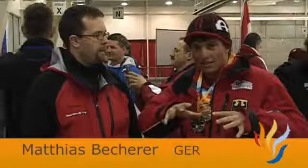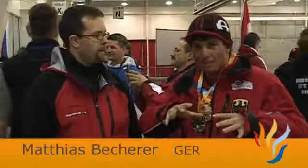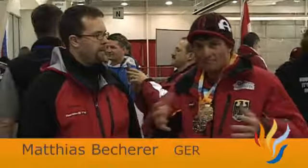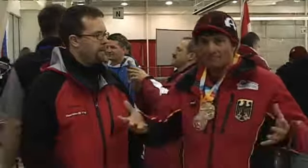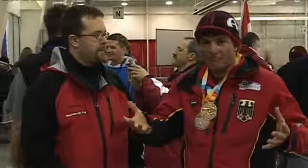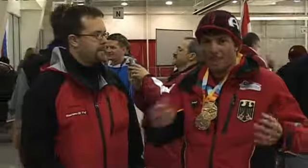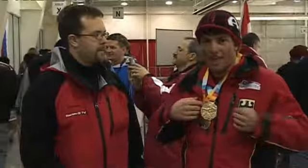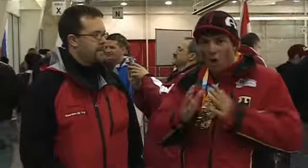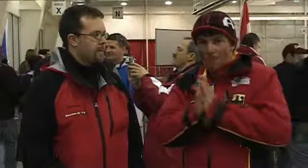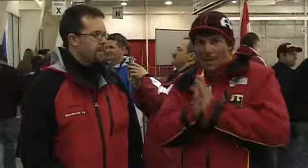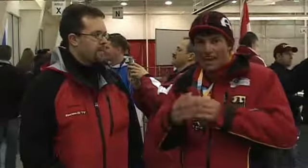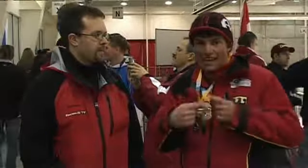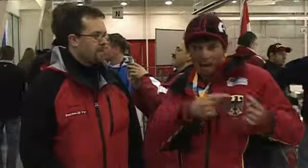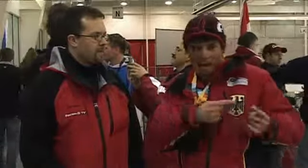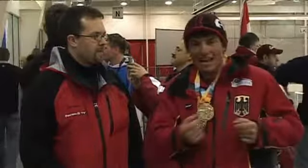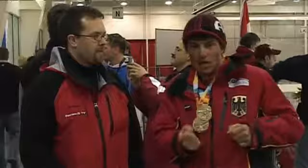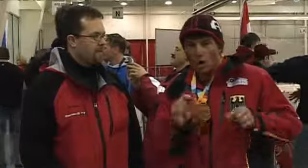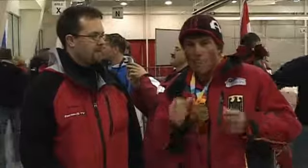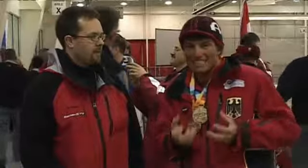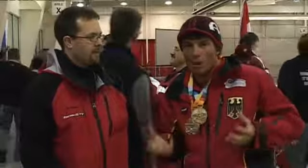Es war gar nicht so sicher, dass wir etwas erreichen, aber